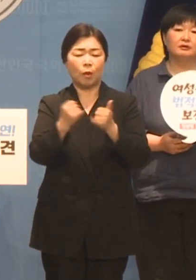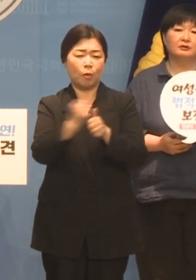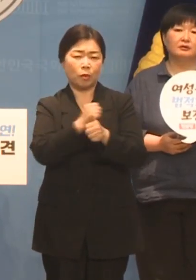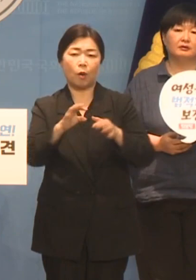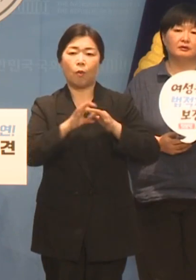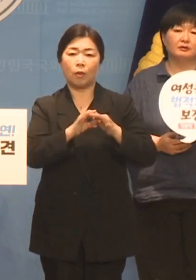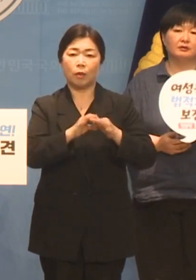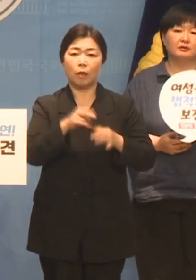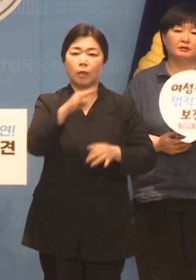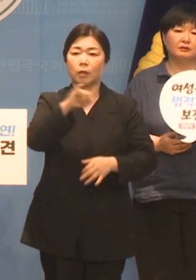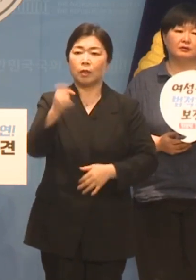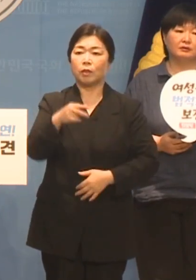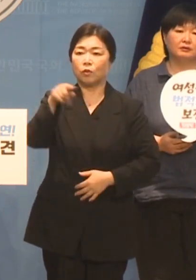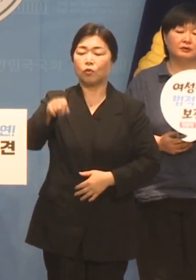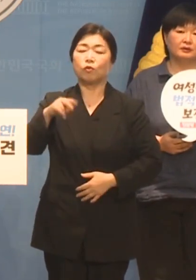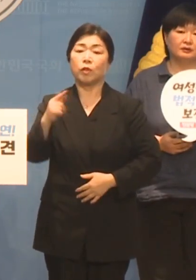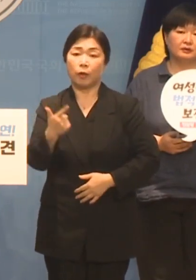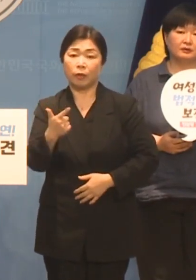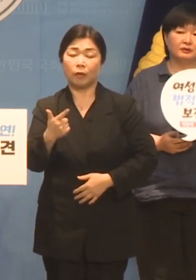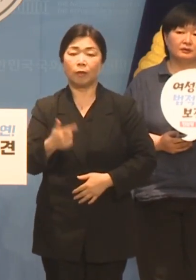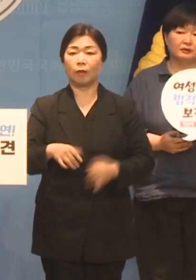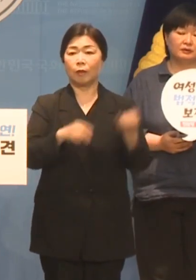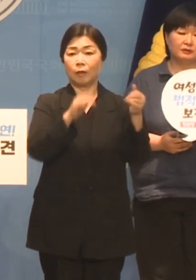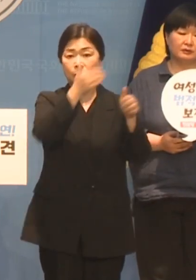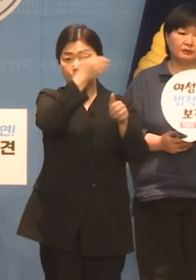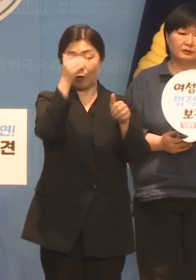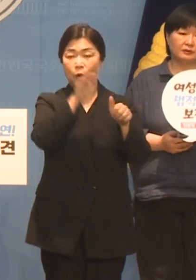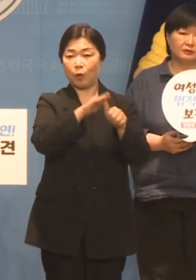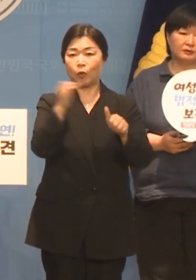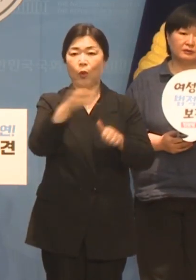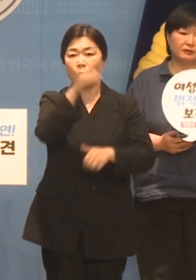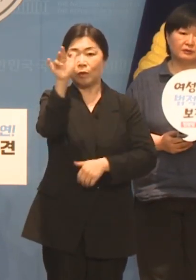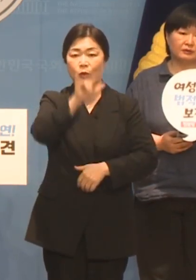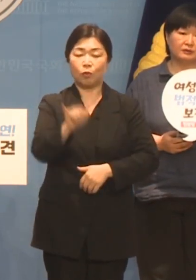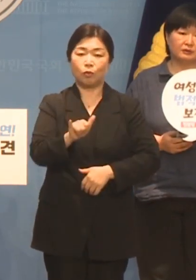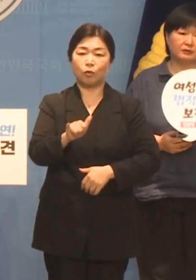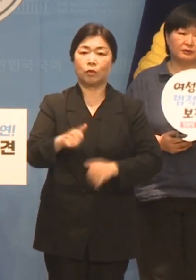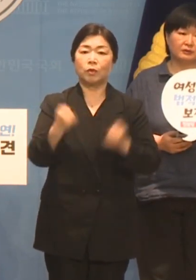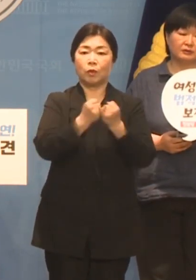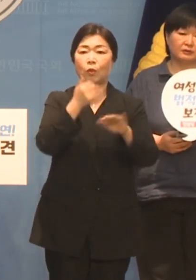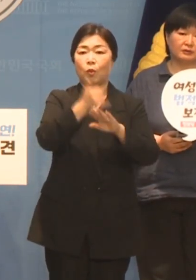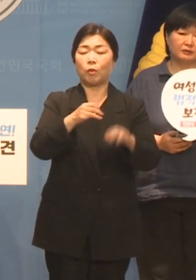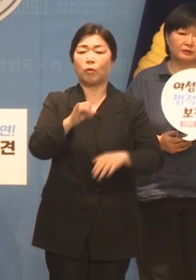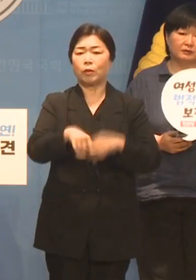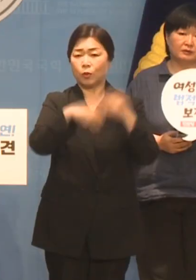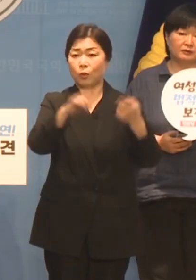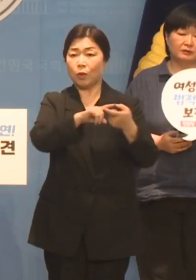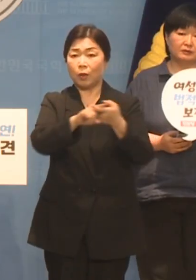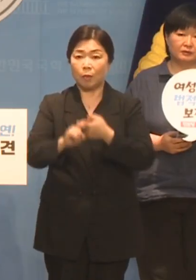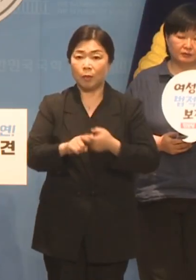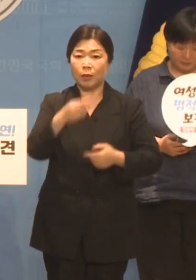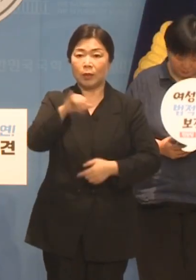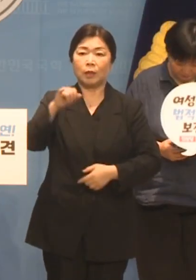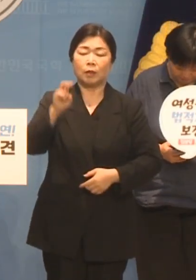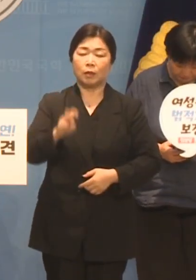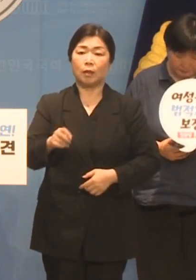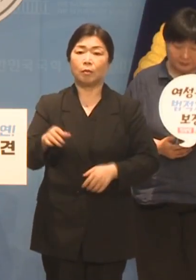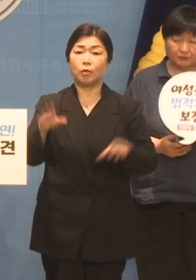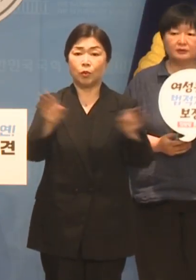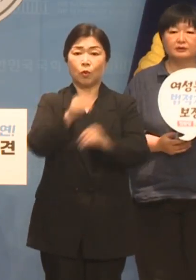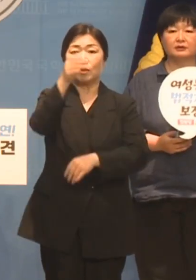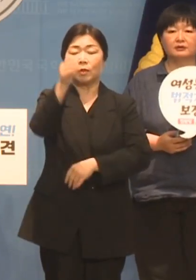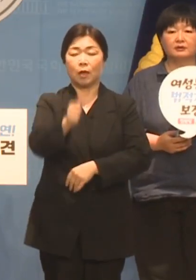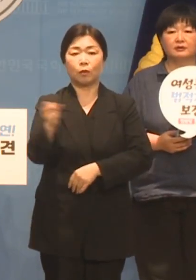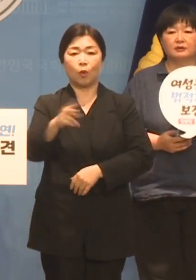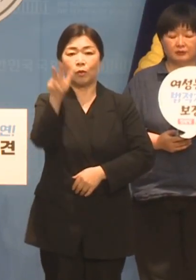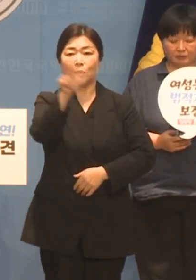관련해서 신수연 청년, 그리고 전국 여성농민의 총연합 신지연 총장님, 그리고